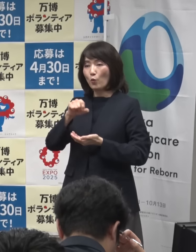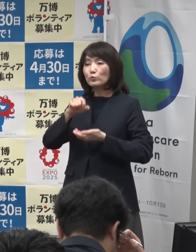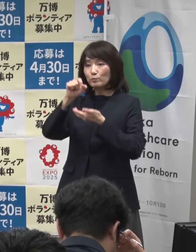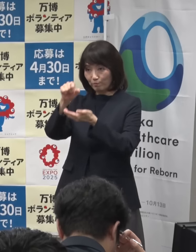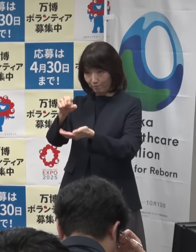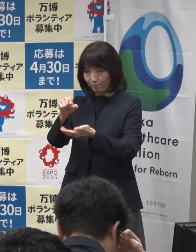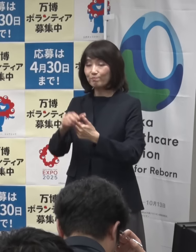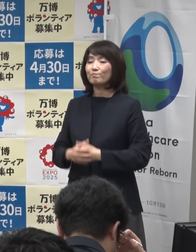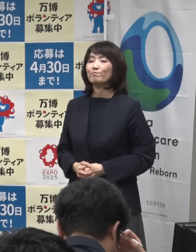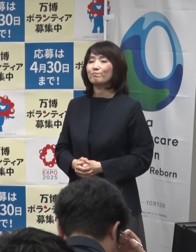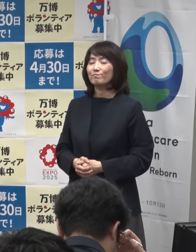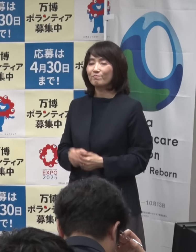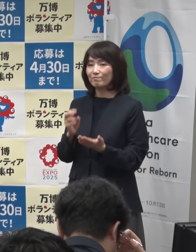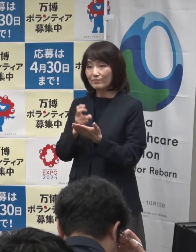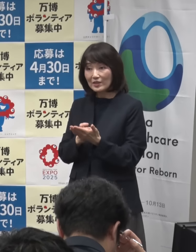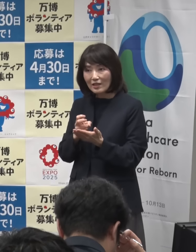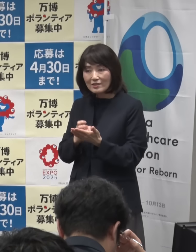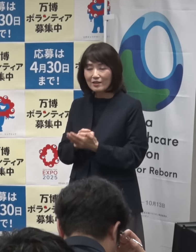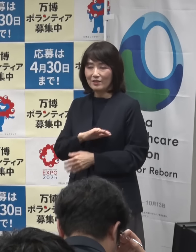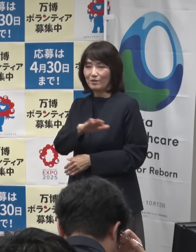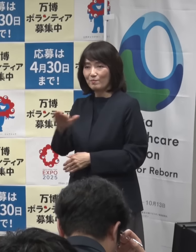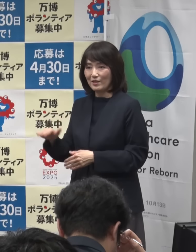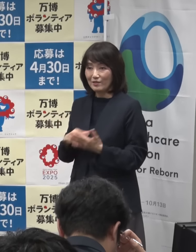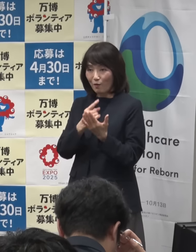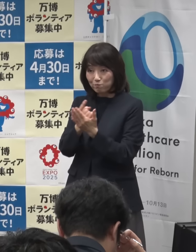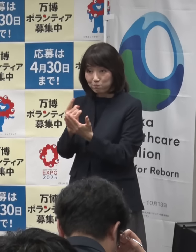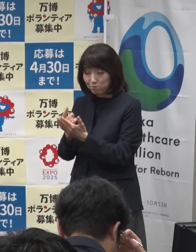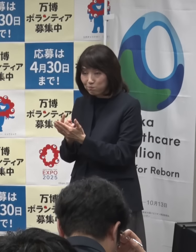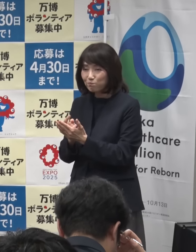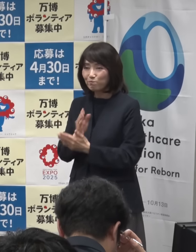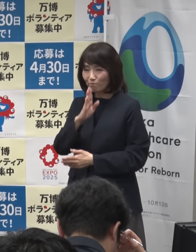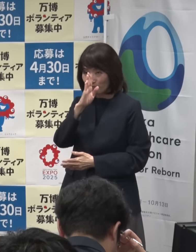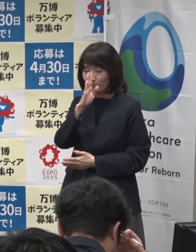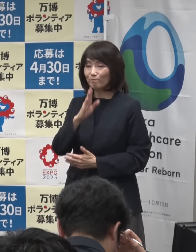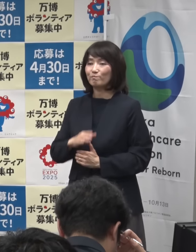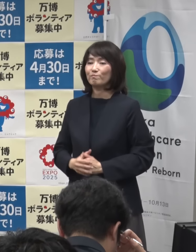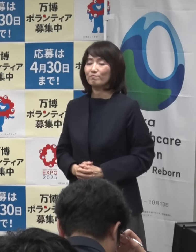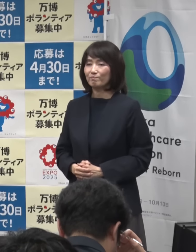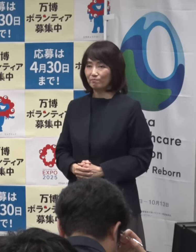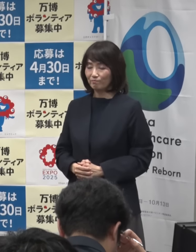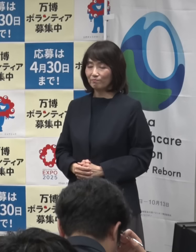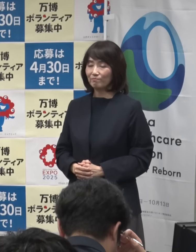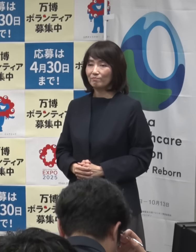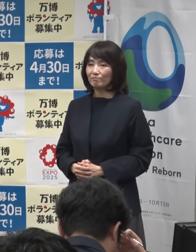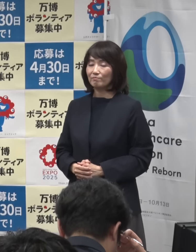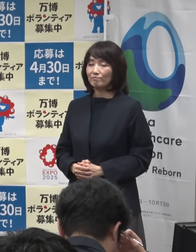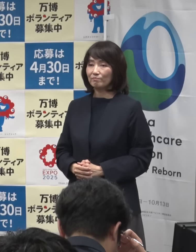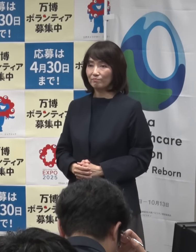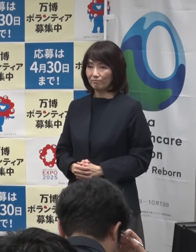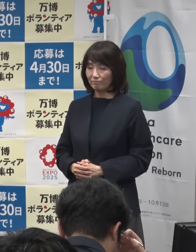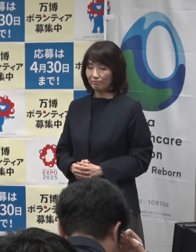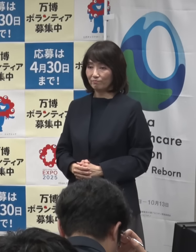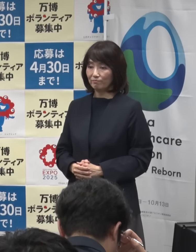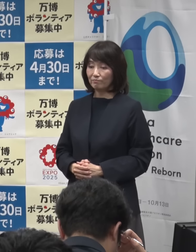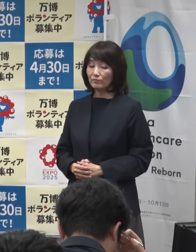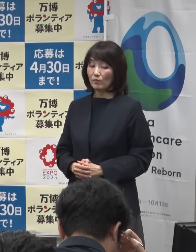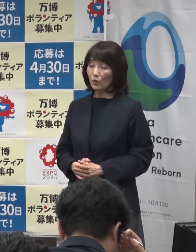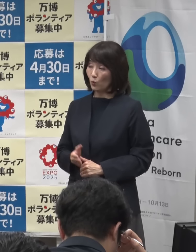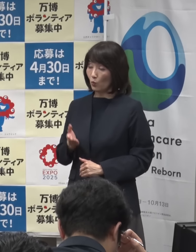。ぜひですね、振るってご参画をいただけたらと思います。そしてこ